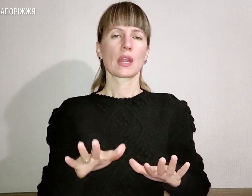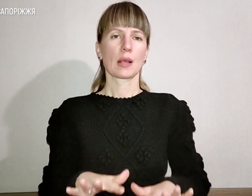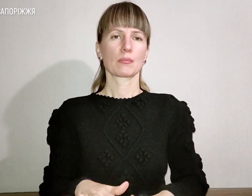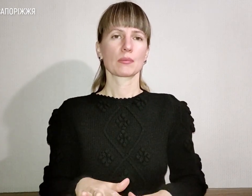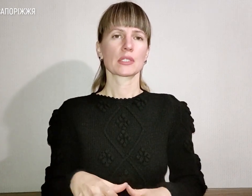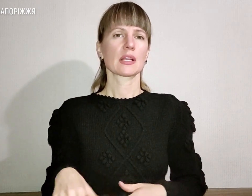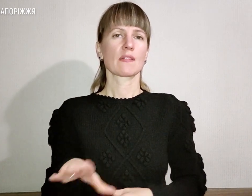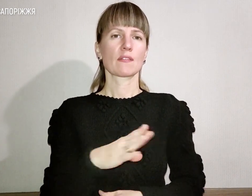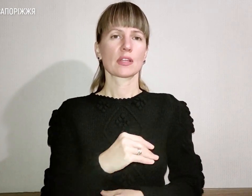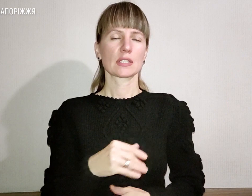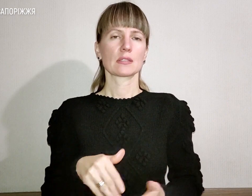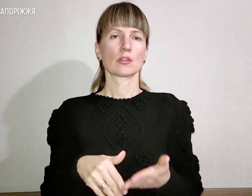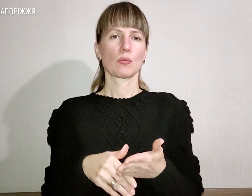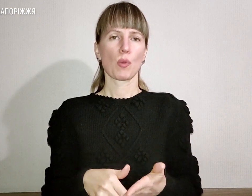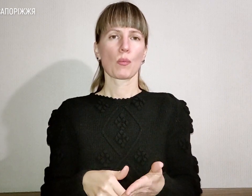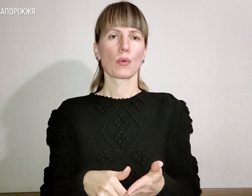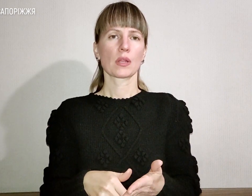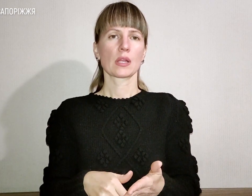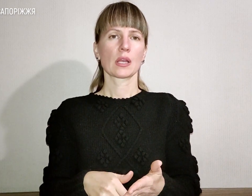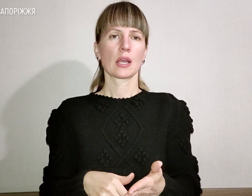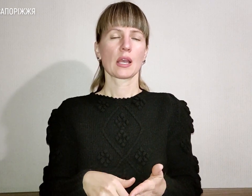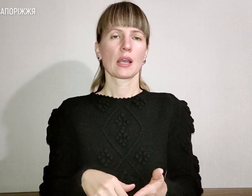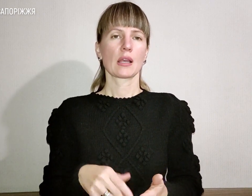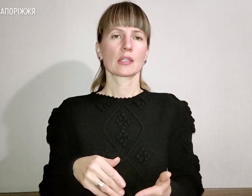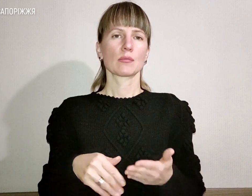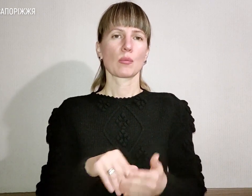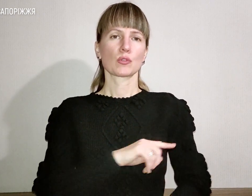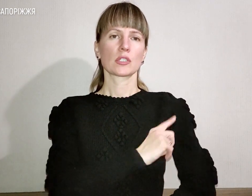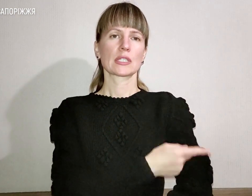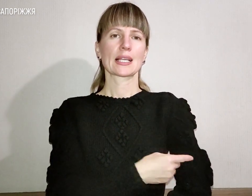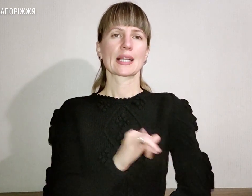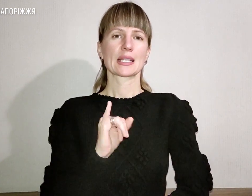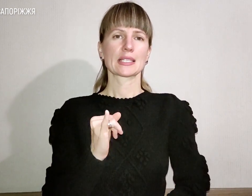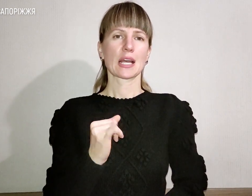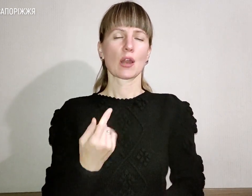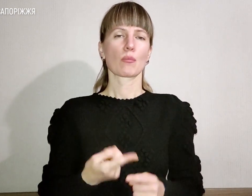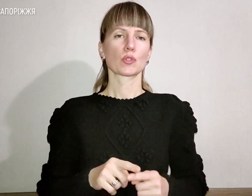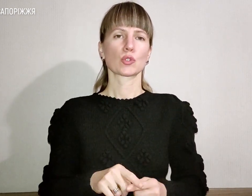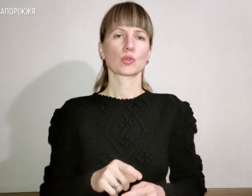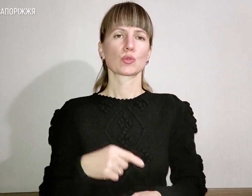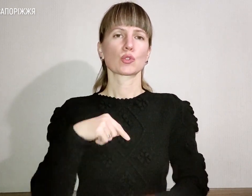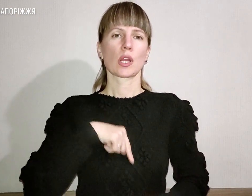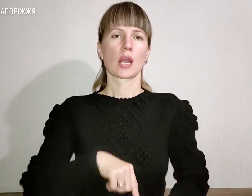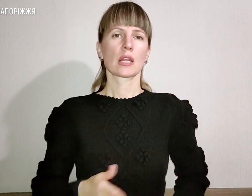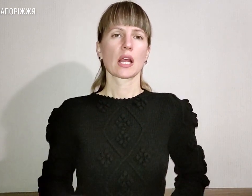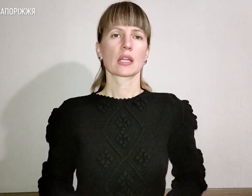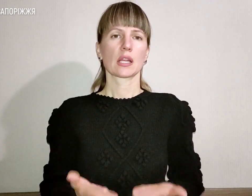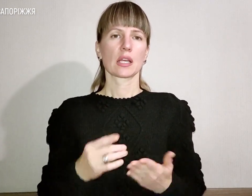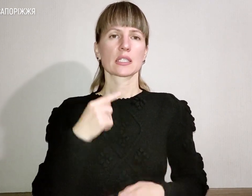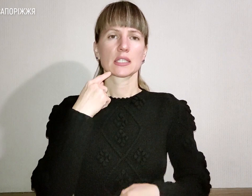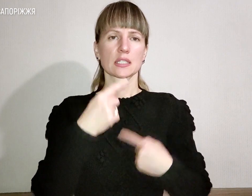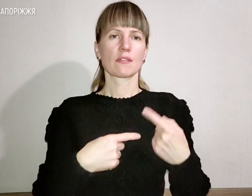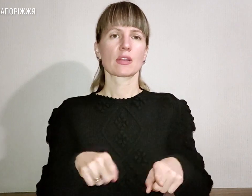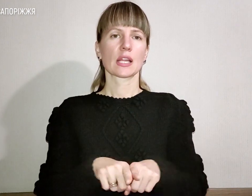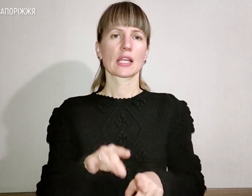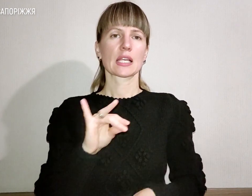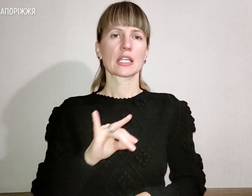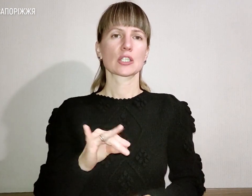всі підключилися за допомогою сили Інстаграму. Це дуже надихає, і завжди такі історії, вони